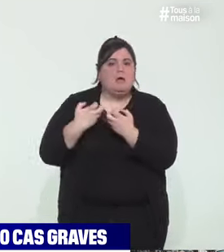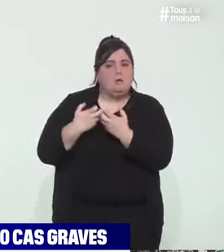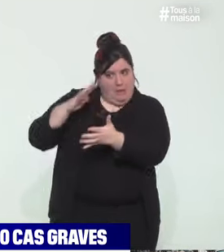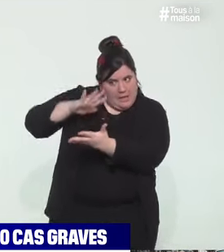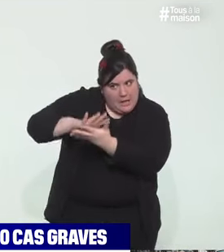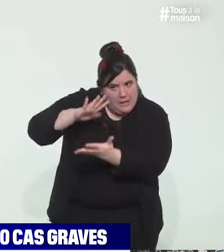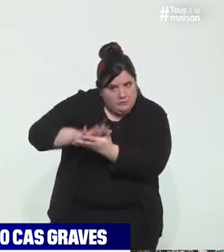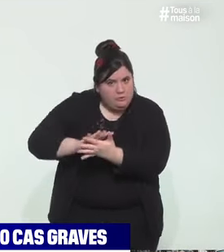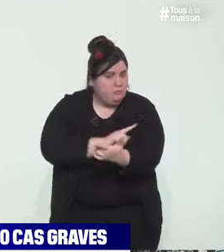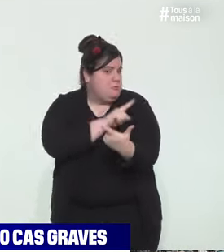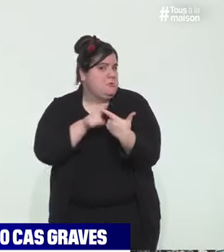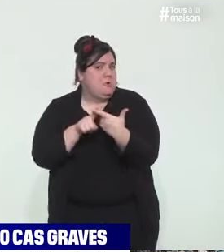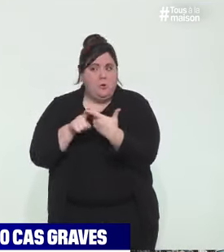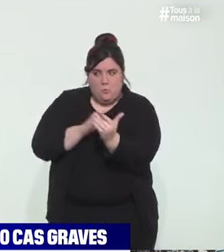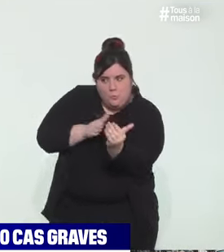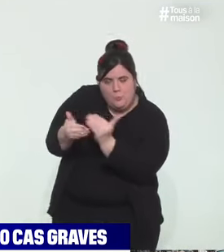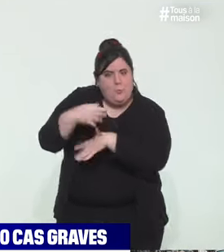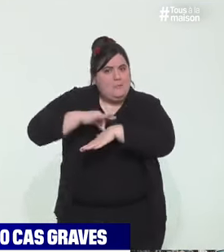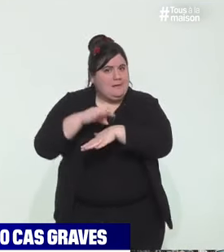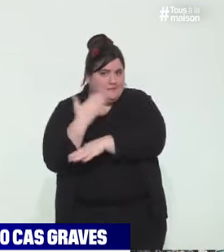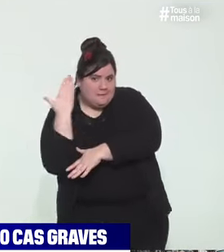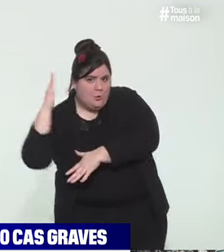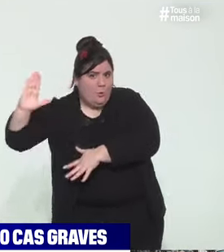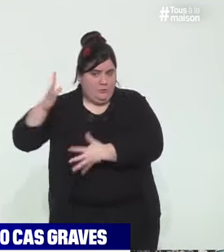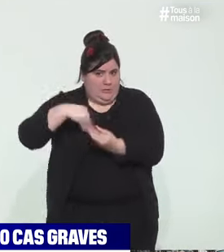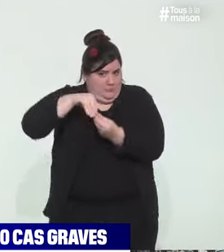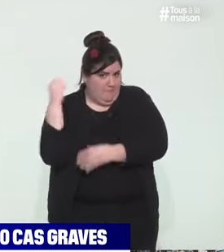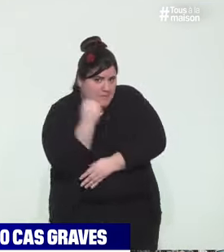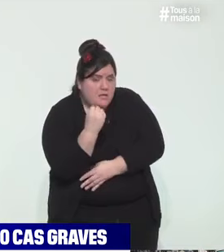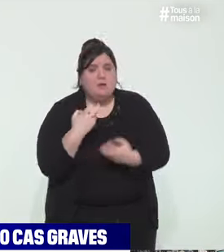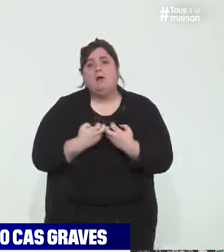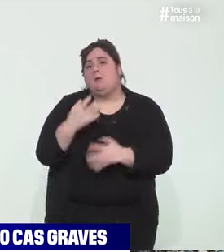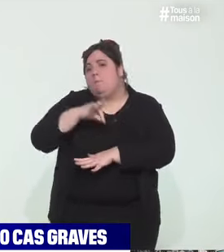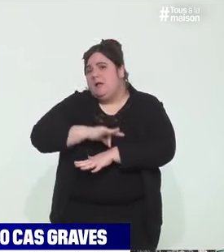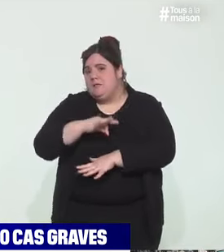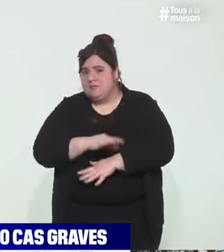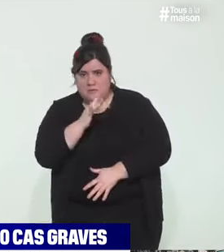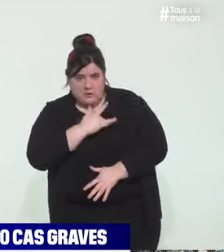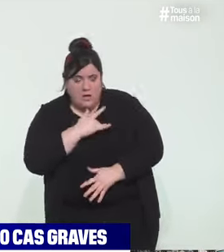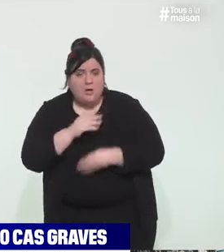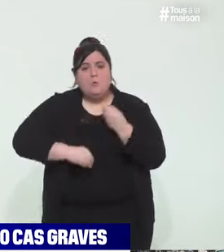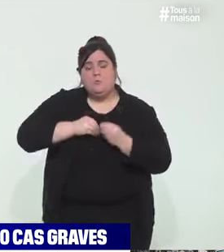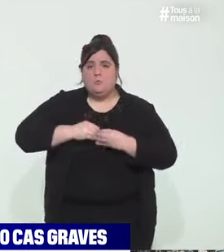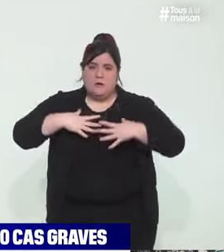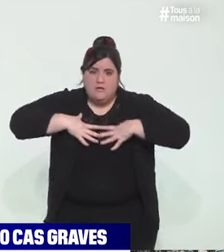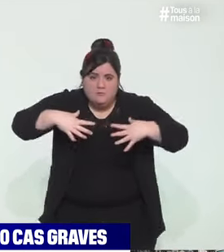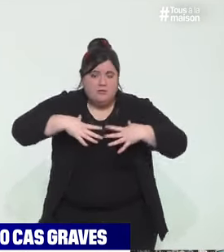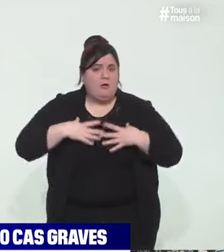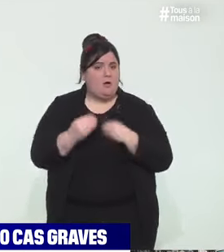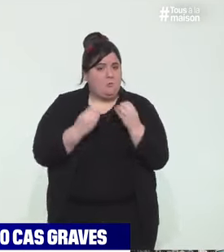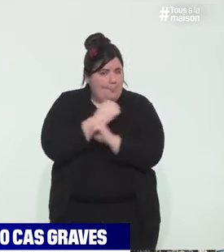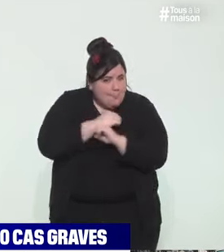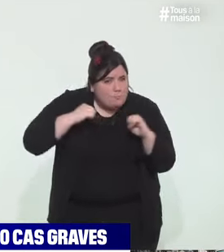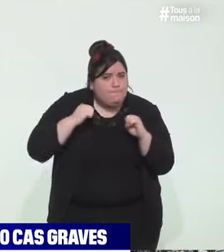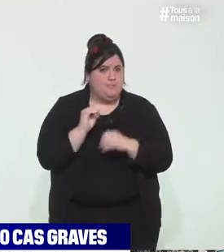qu'en fonction de la présence de comorbidité, de pathologies cardiaques, de pathologies respiratoires, d'une obésité morbide, vous avez plus de risques de